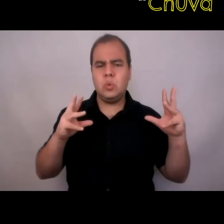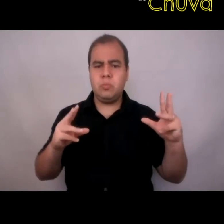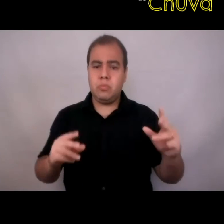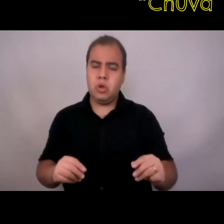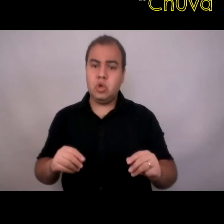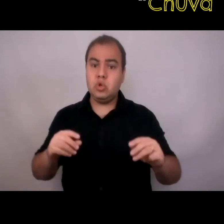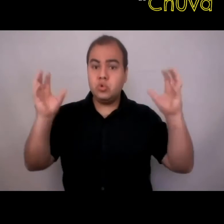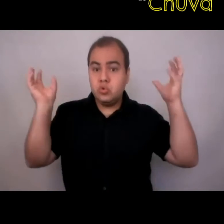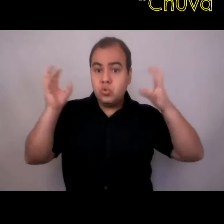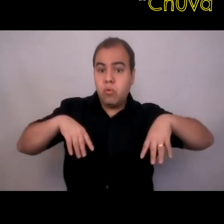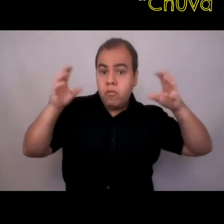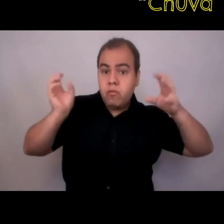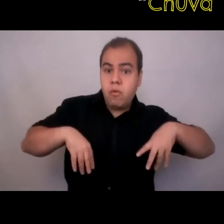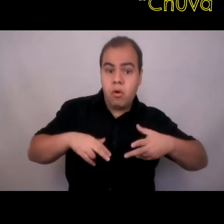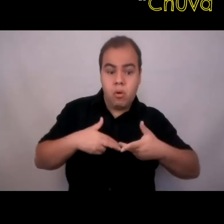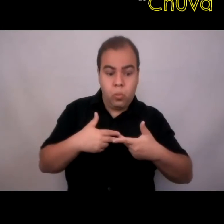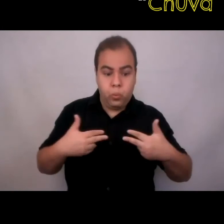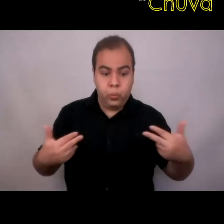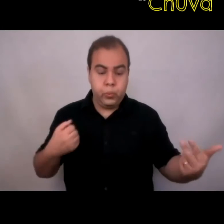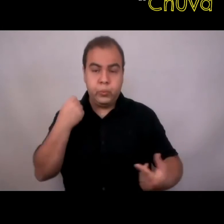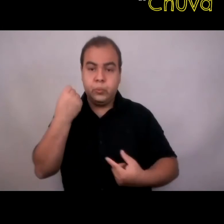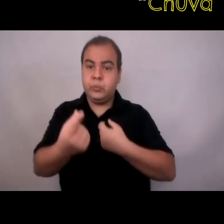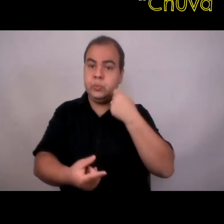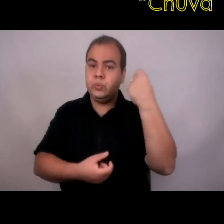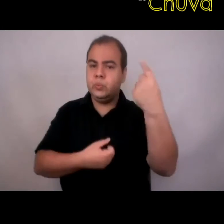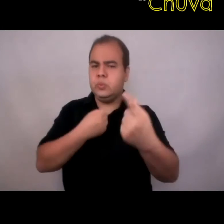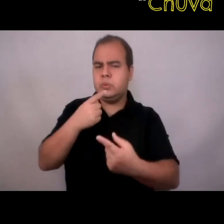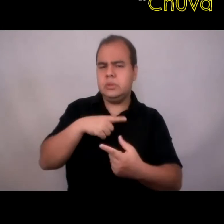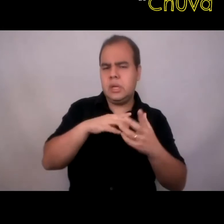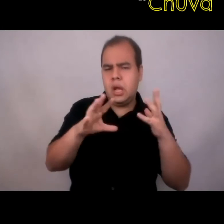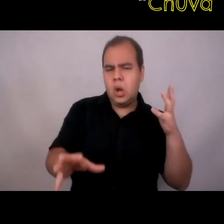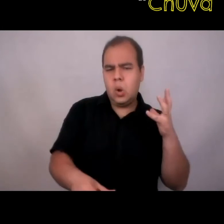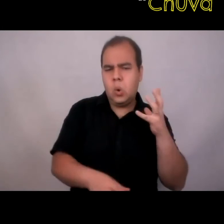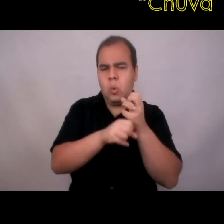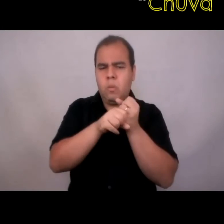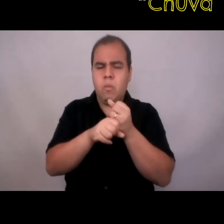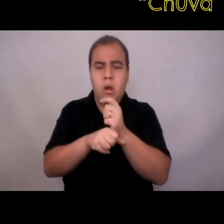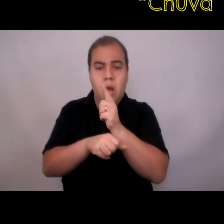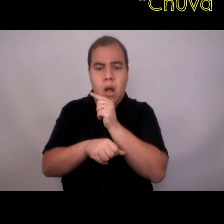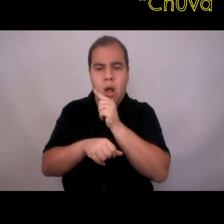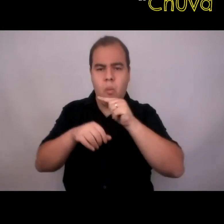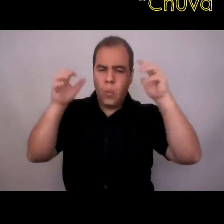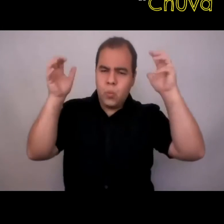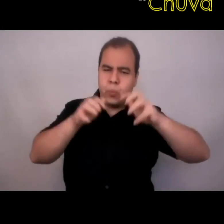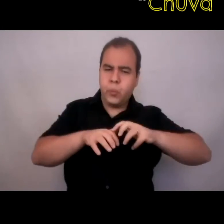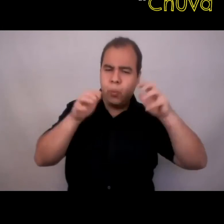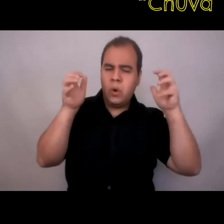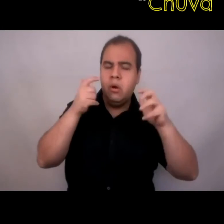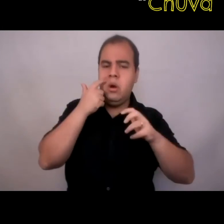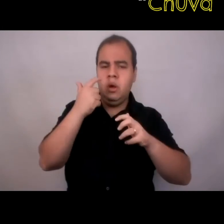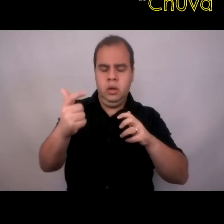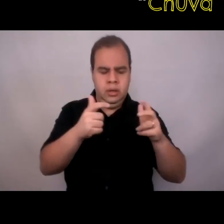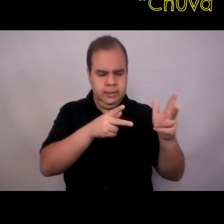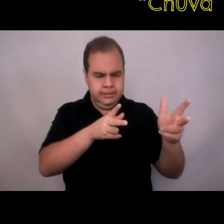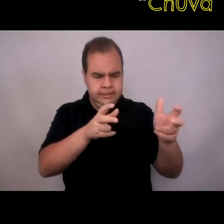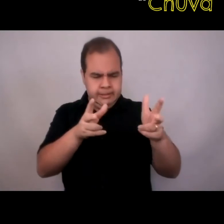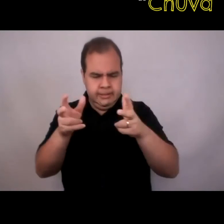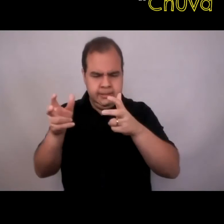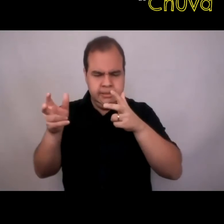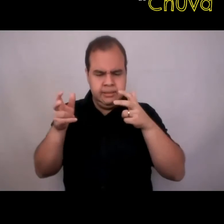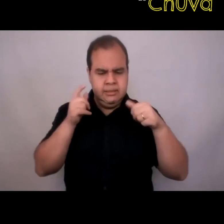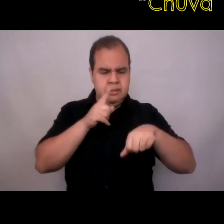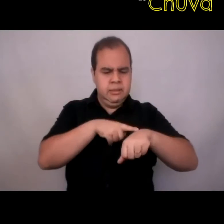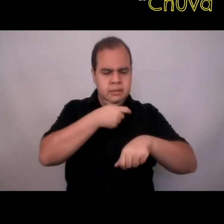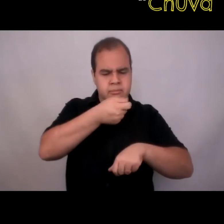Choveu alguns dias, acumula uma pequena lâmina d'água, mas é bem pequena mesmo, para ela evapotranspirar em poucos dias.